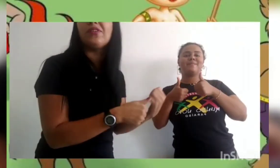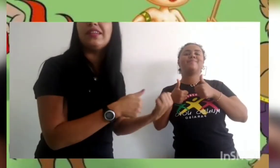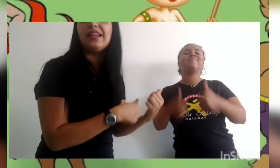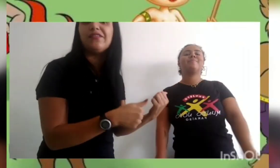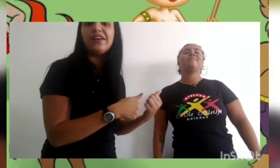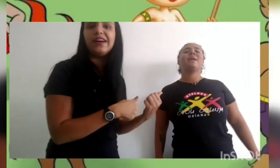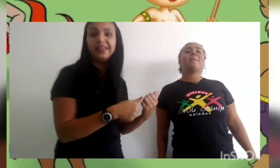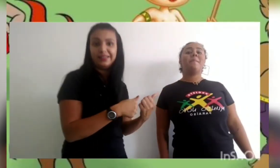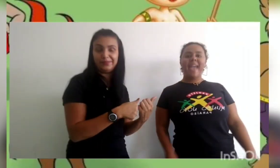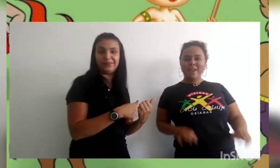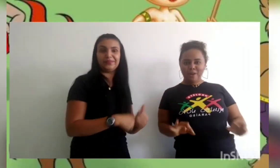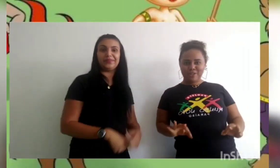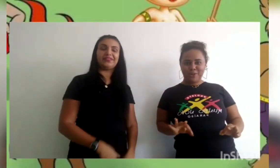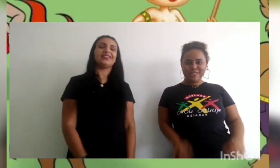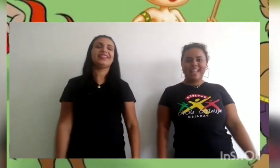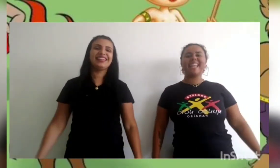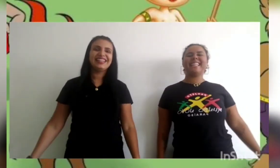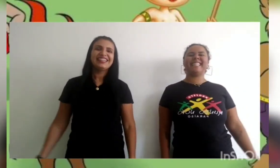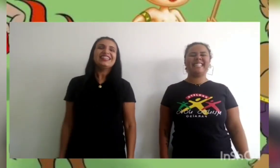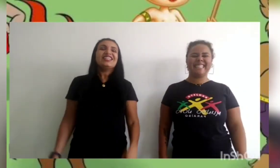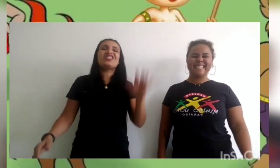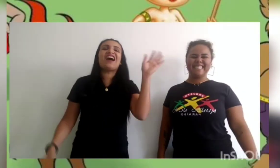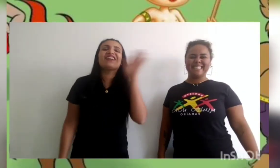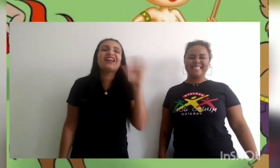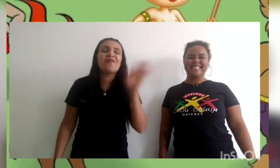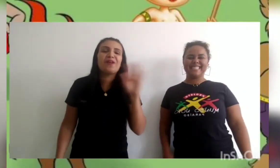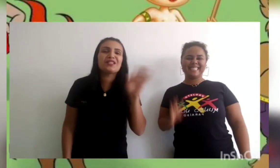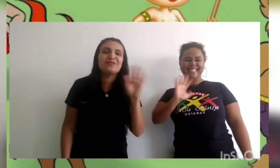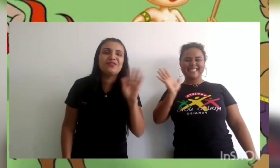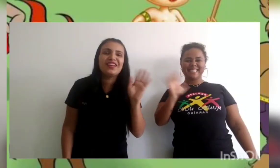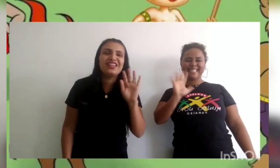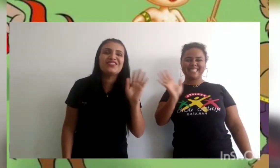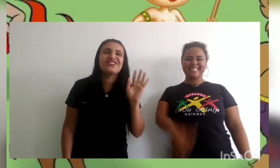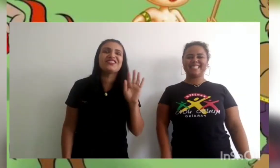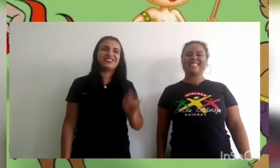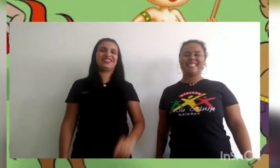agora o bolo dela vai. Bem gostoso, hein? Tchau, até o próximo vídeo.